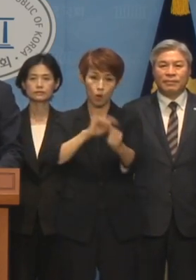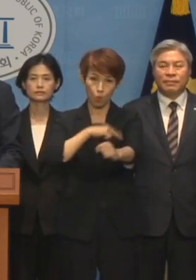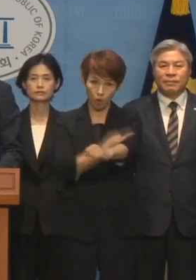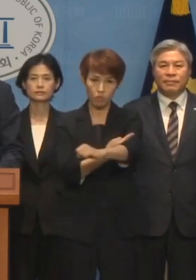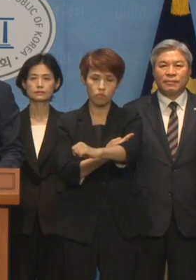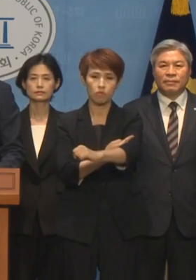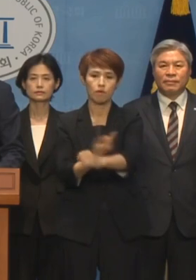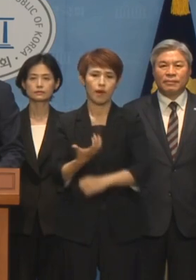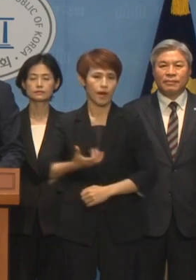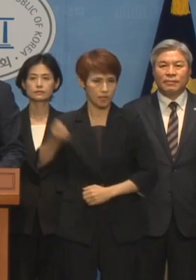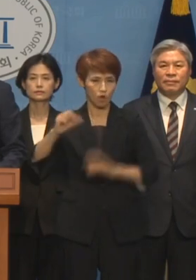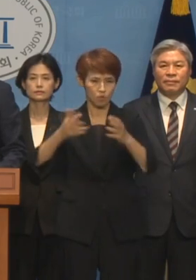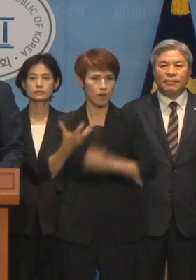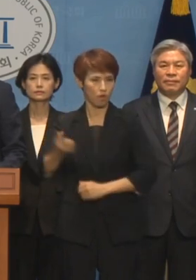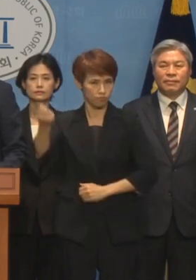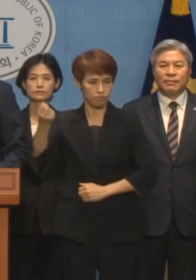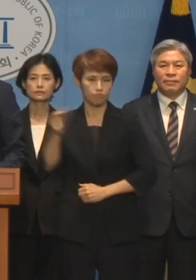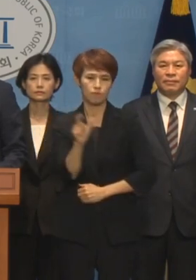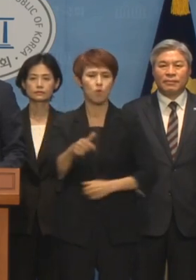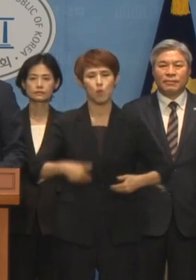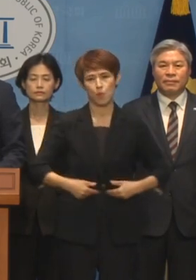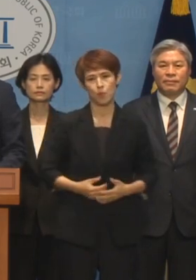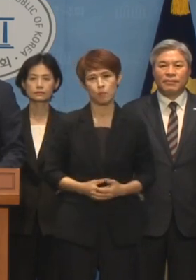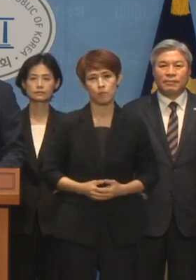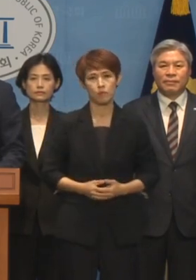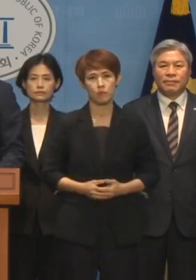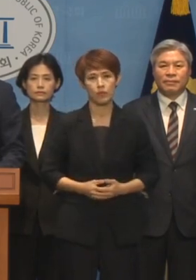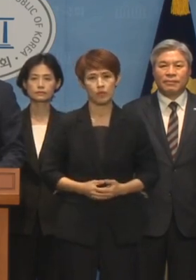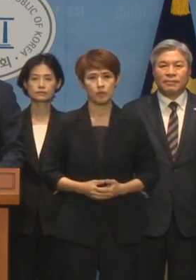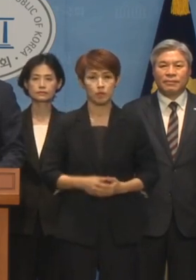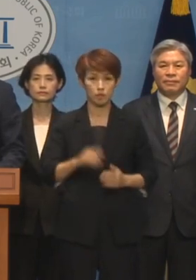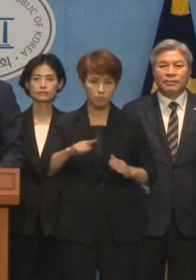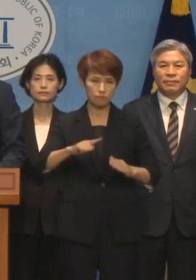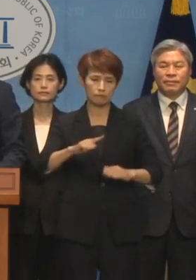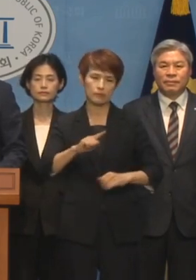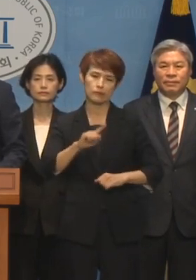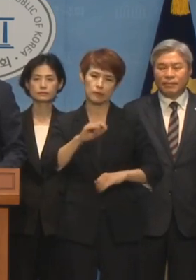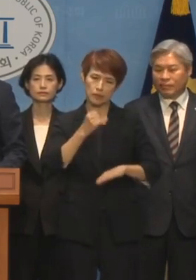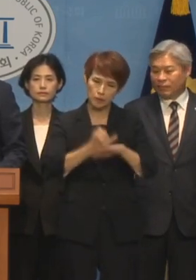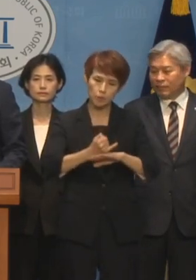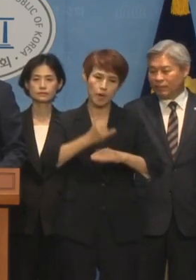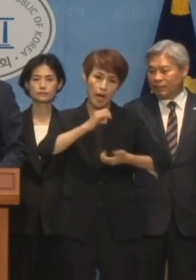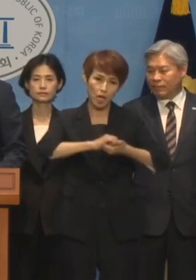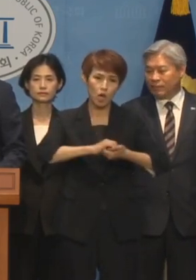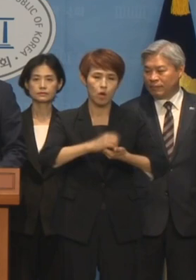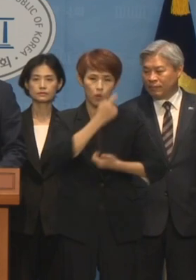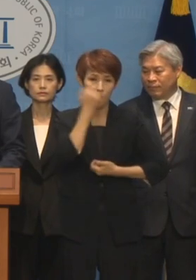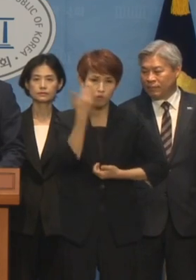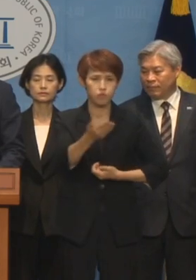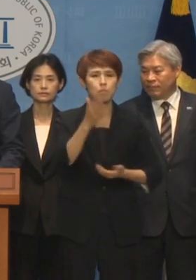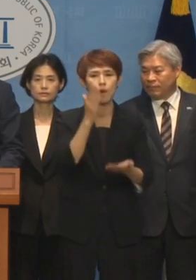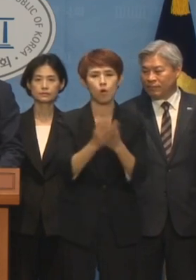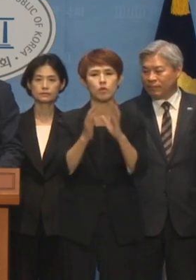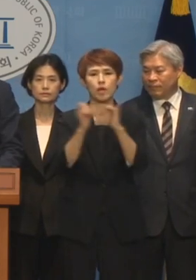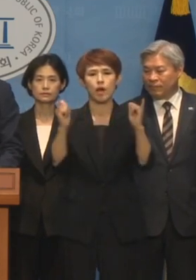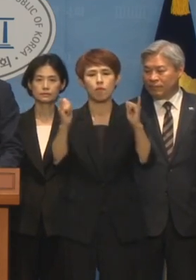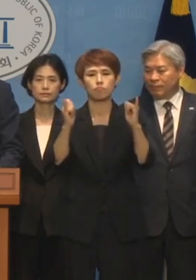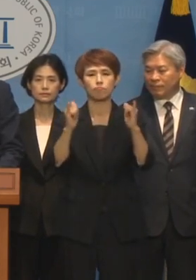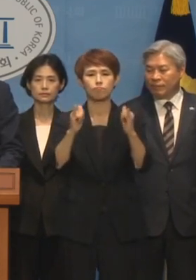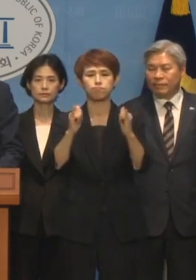합니다. 지금처럼 최저 한계 보장이 아니라 인간 존엄성이